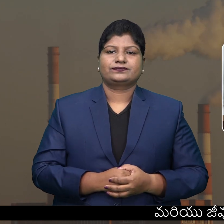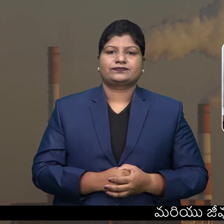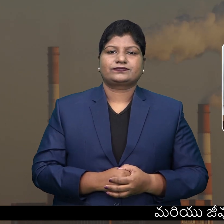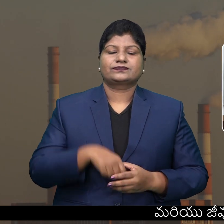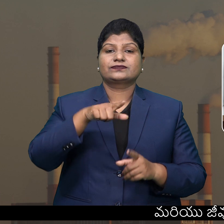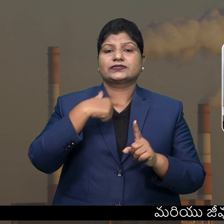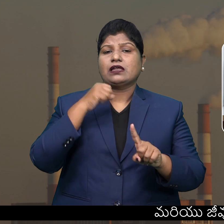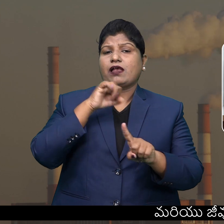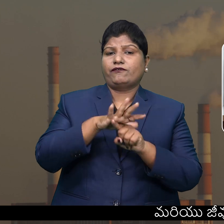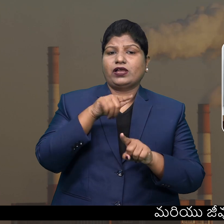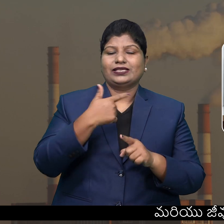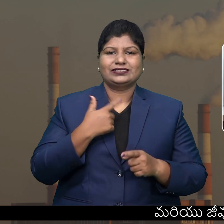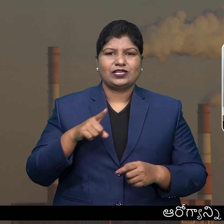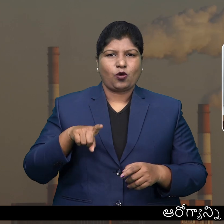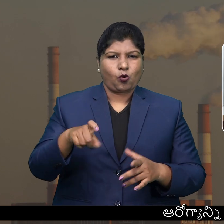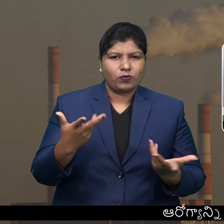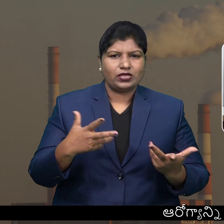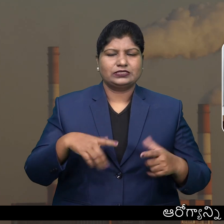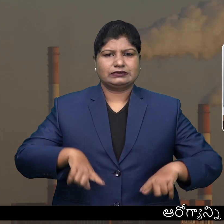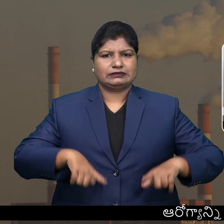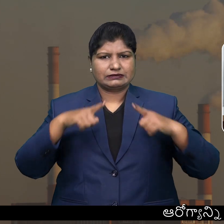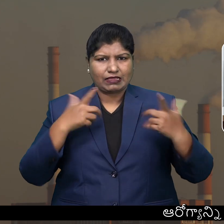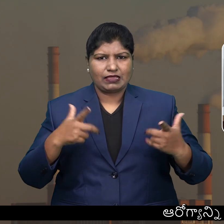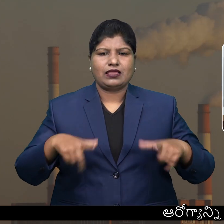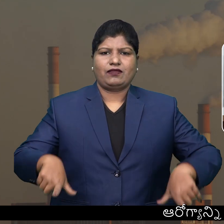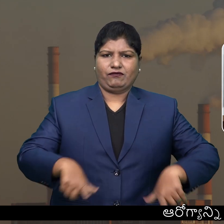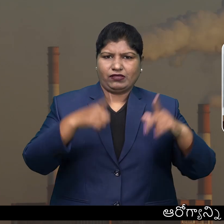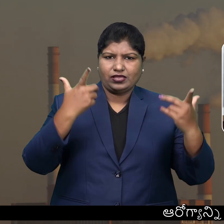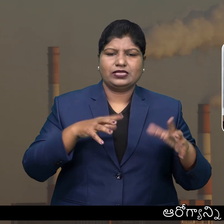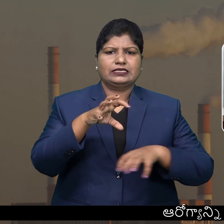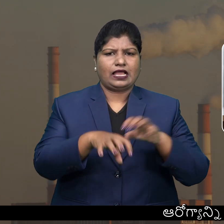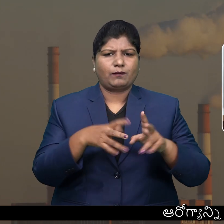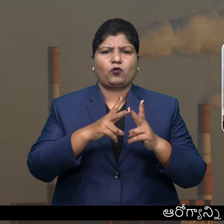మరియు జీవులు మరియు ప్రపంచ ఆరోగ్యాన్ని ప్రభావితం చేస్తుంది.